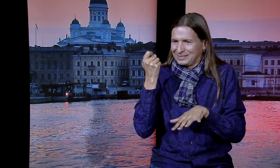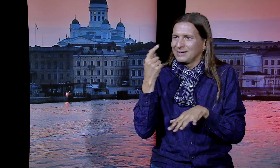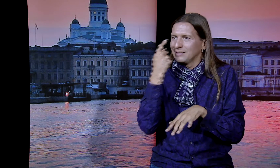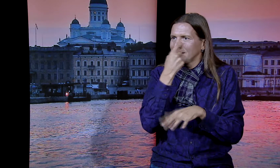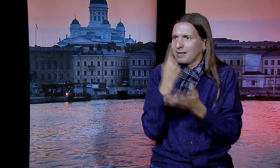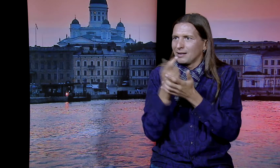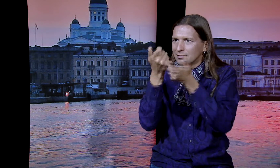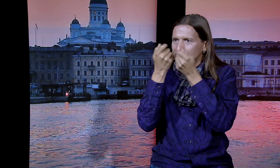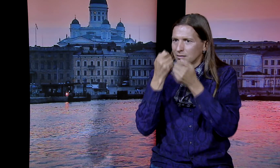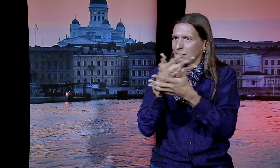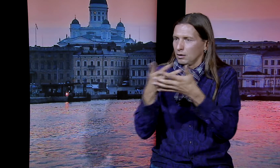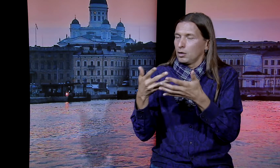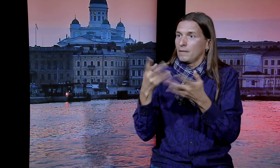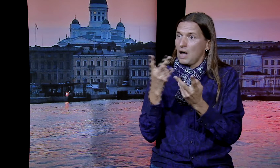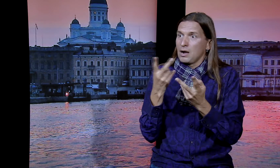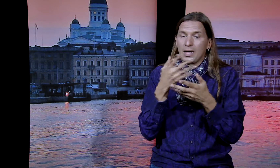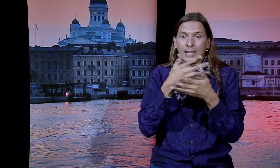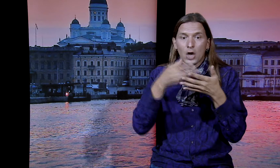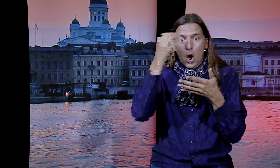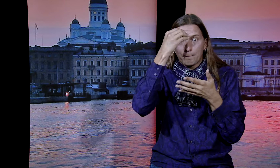näköyhteys, kun taas puhuttaessa tärkeää on kuuluvuus.